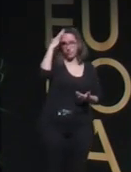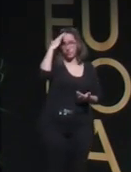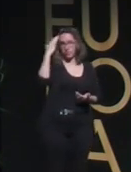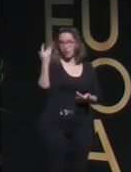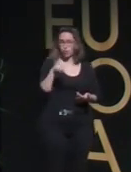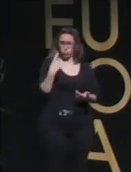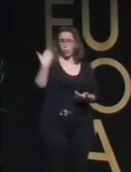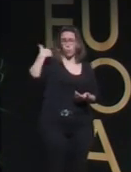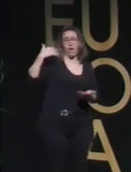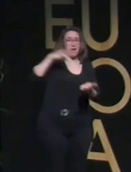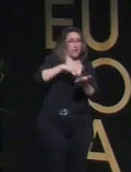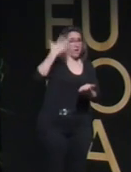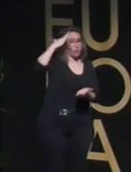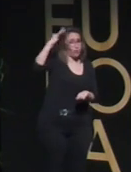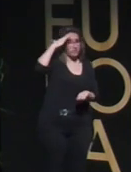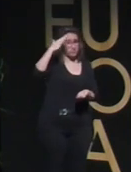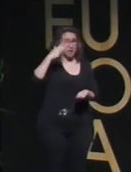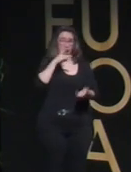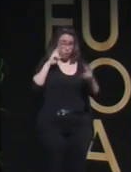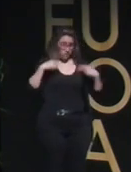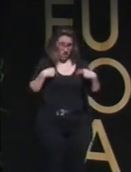pero nos jode reconocer que ya no lo somos.